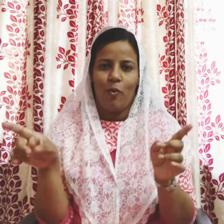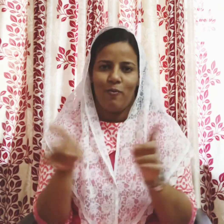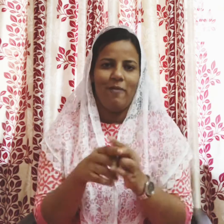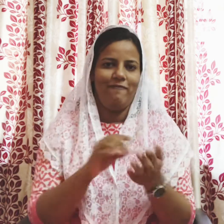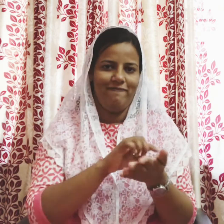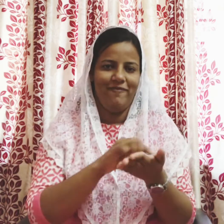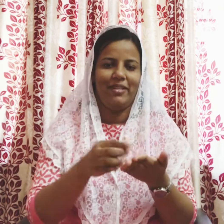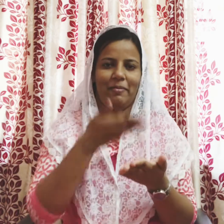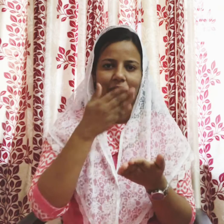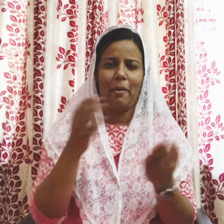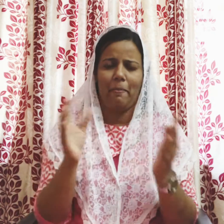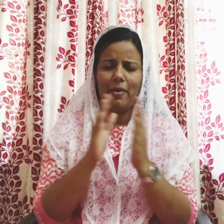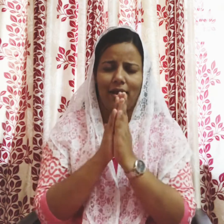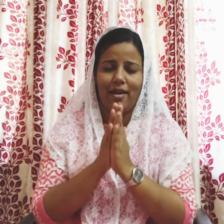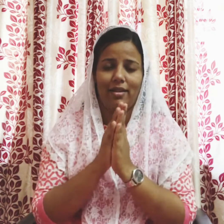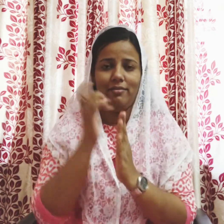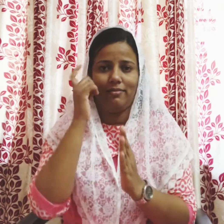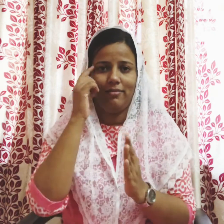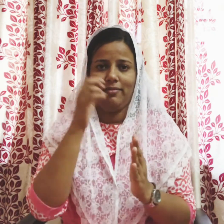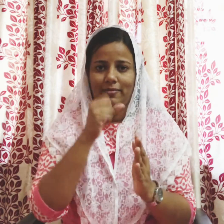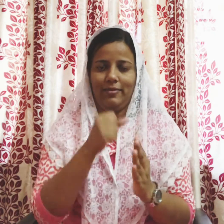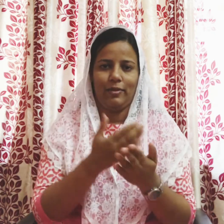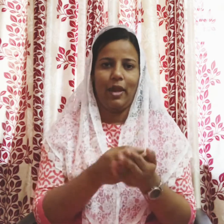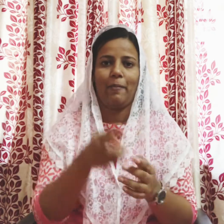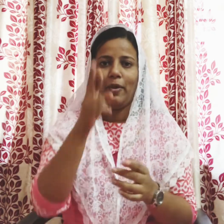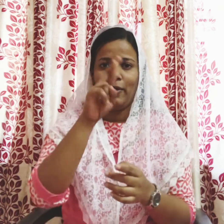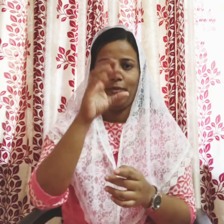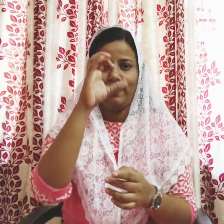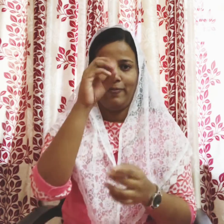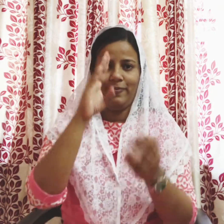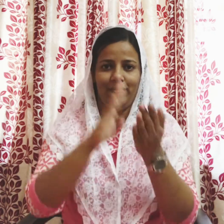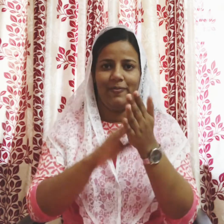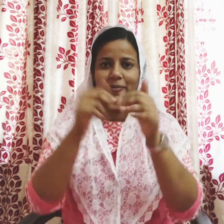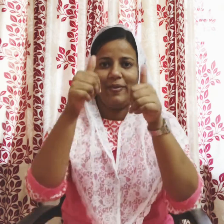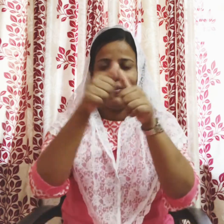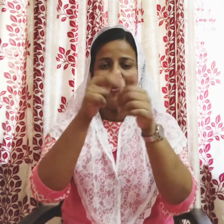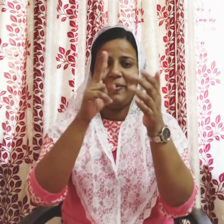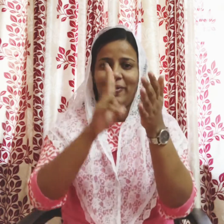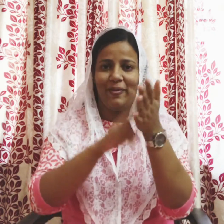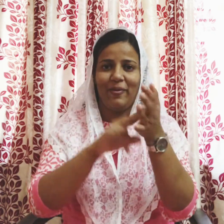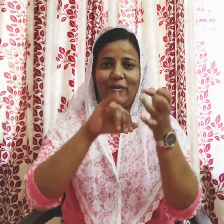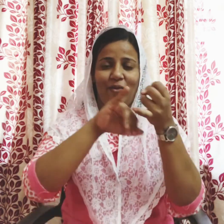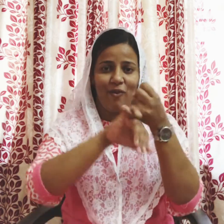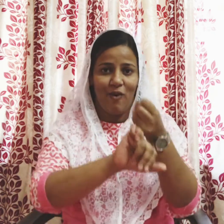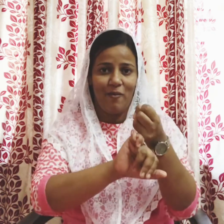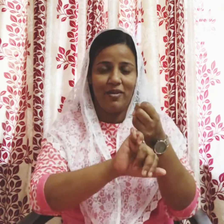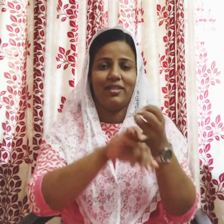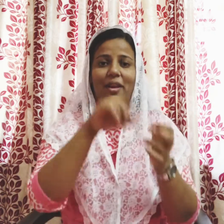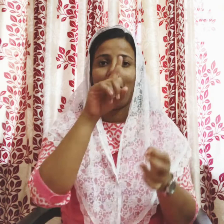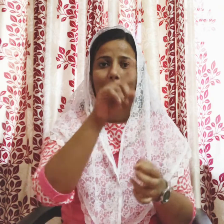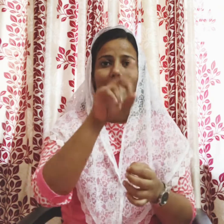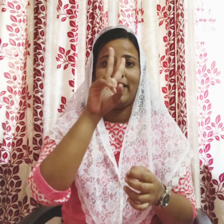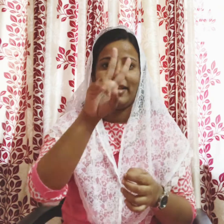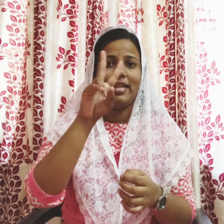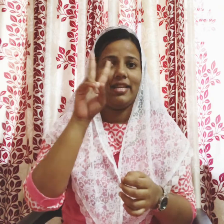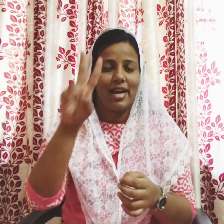വചനം ചിന്തിക്കാം. പ്രാർത്ഥനയോടുകൂടെ ദൈവവചനം ധ്യാനിച്ചിട്ട് റോമാ ലേഖനം 12-ാം അധ്യായം അതിൻ്റെ 2-ാമത്തെ വാക്യമാണ് ഇന്ന് നമ്മൾ